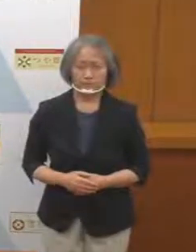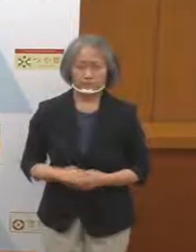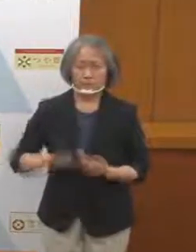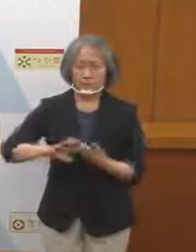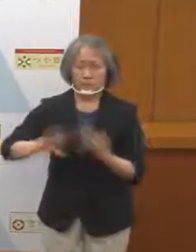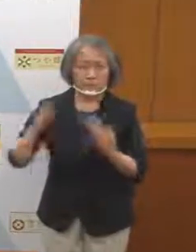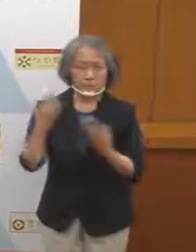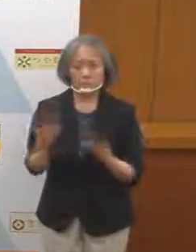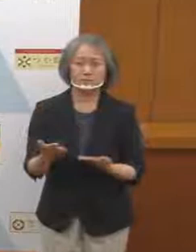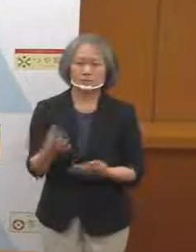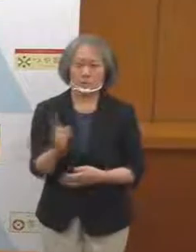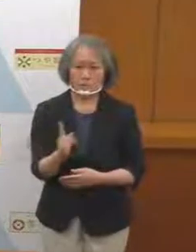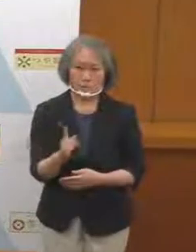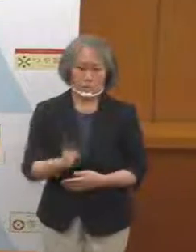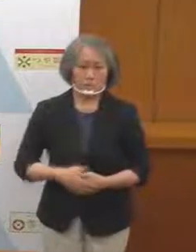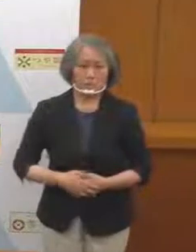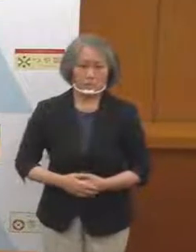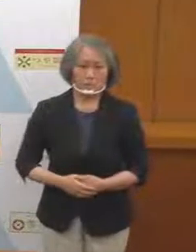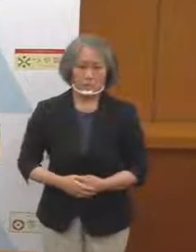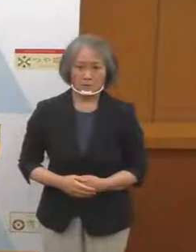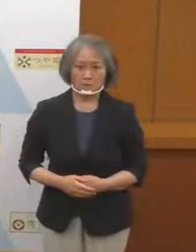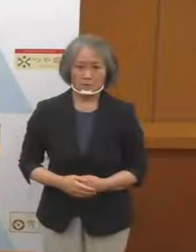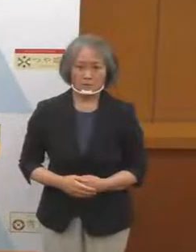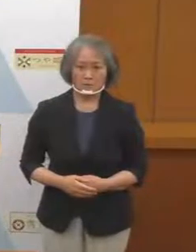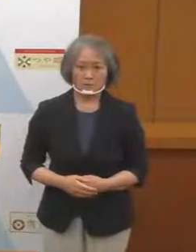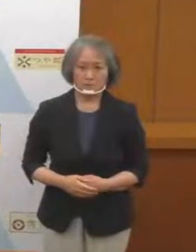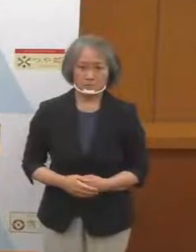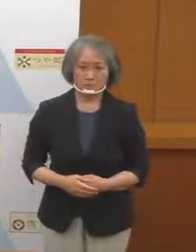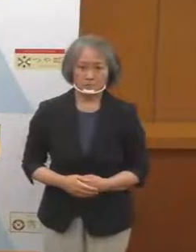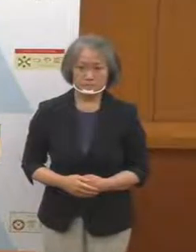他にご質問のある方はいらっしゃいますでしょうか